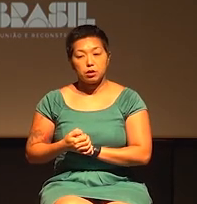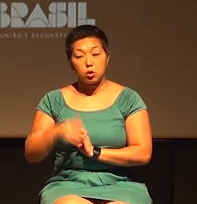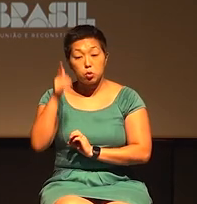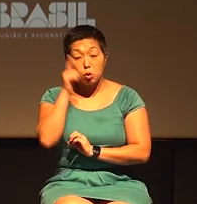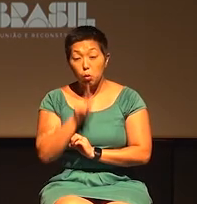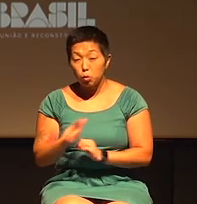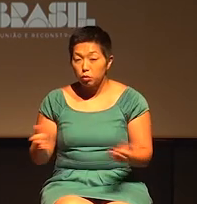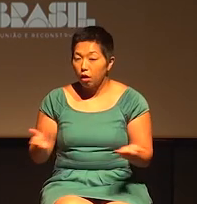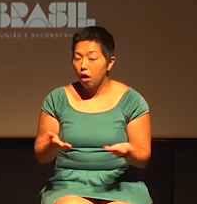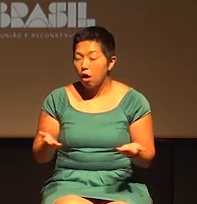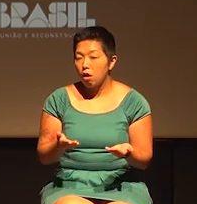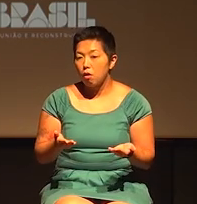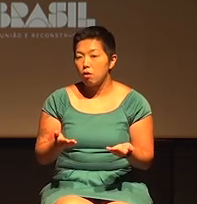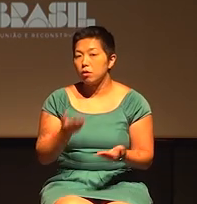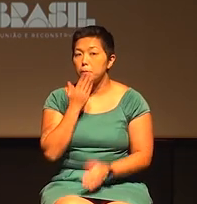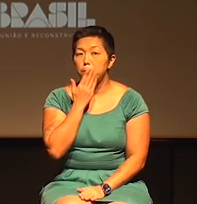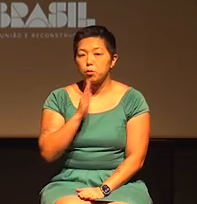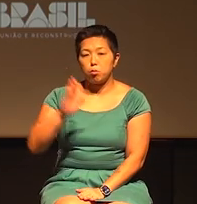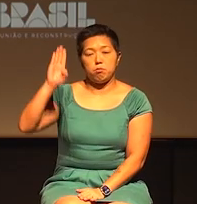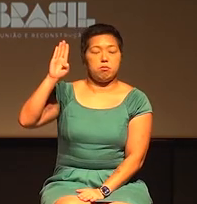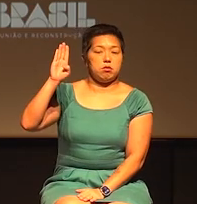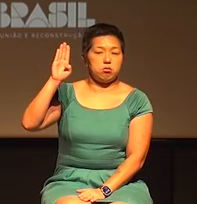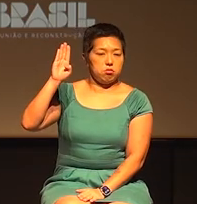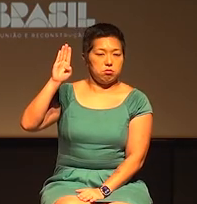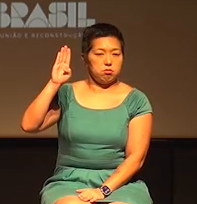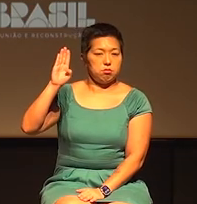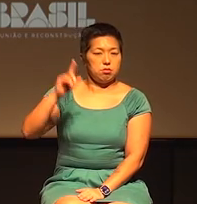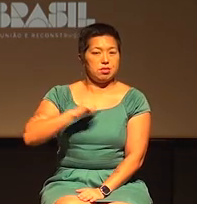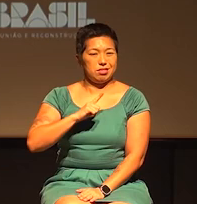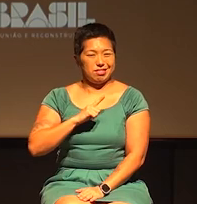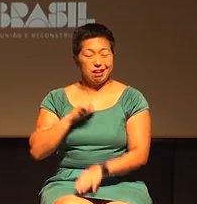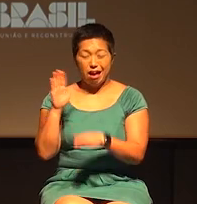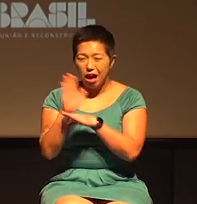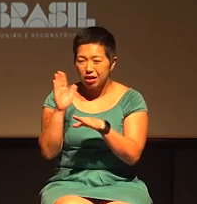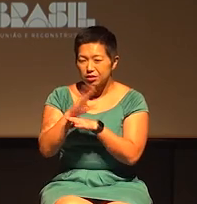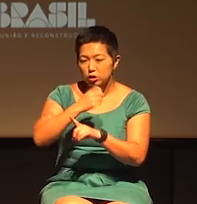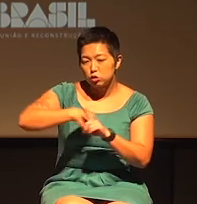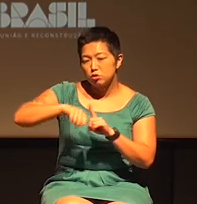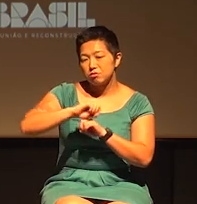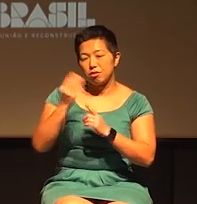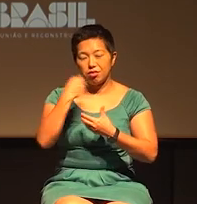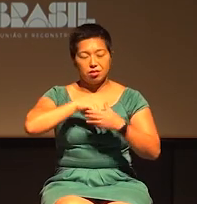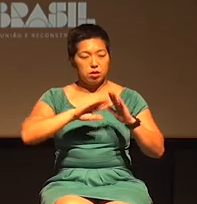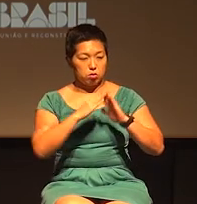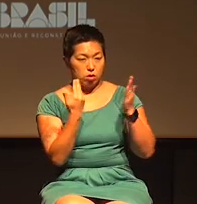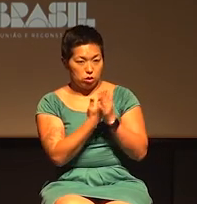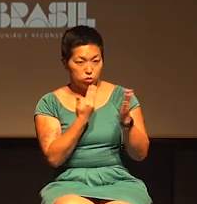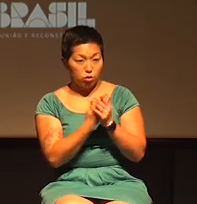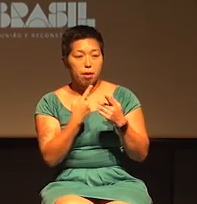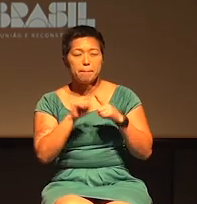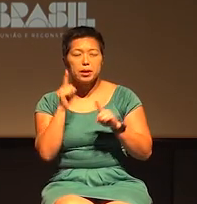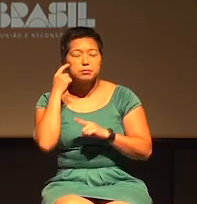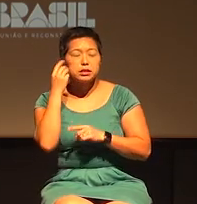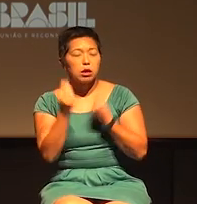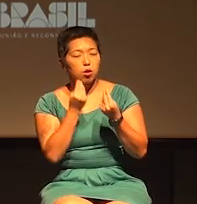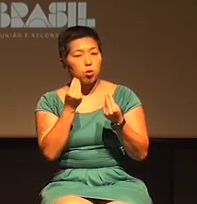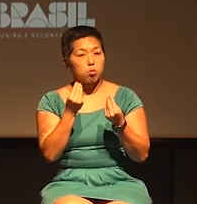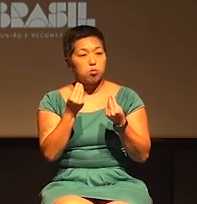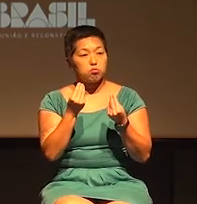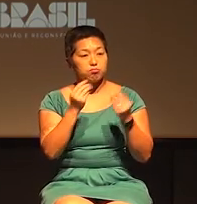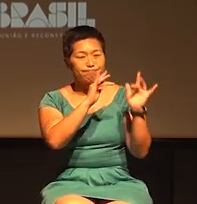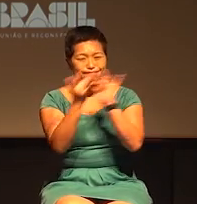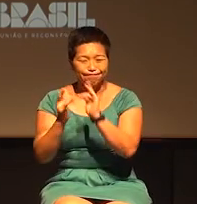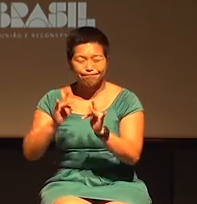consigo eh prometer que a gente tem assistente social na escola mas a gente precisa ativar melhor a rede de direitos